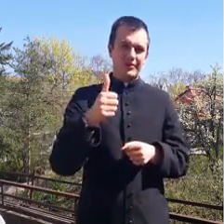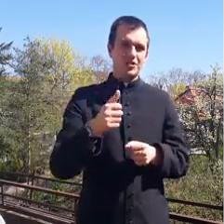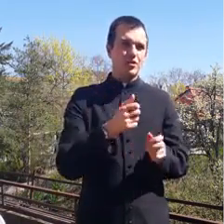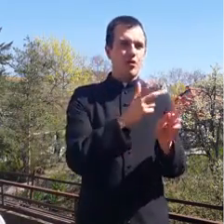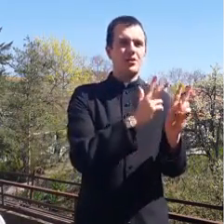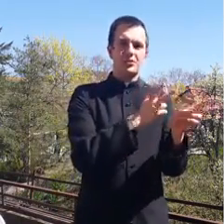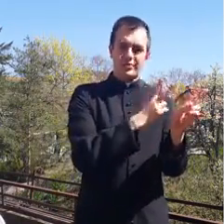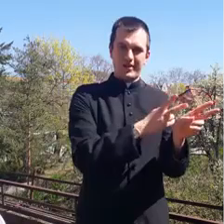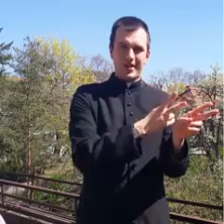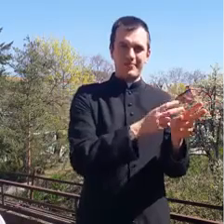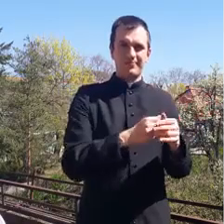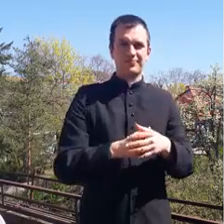listopada